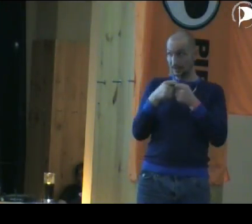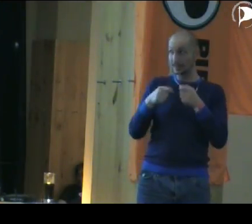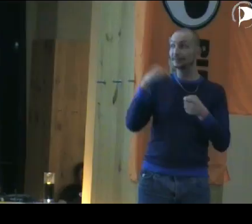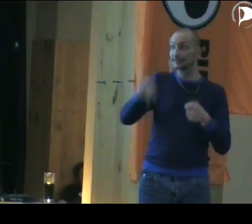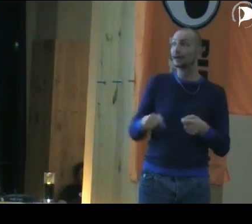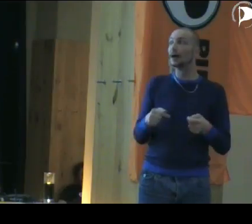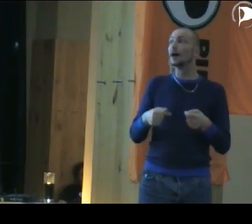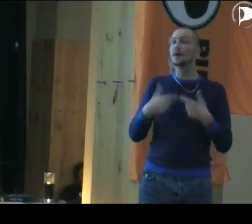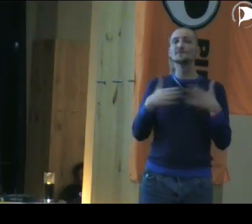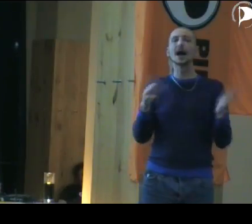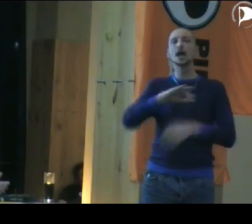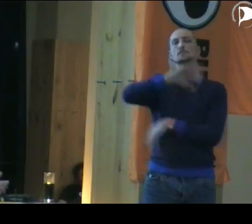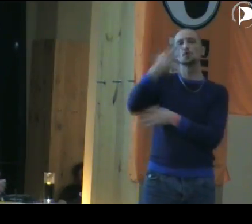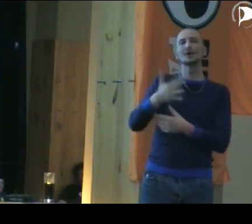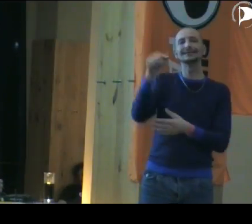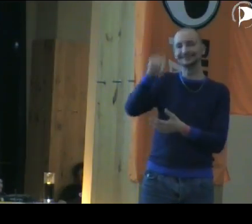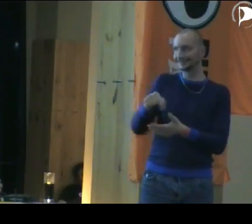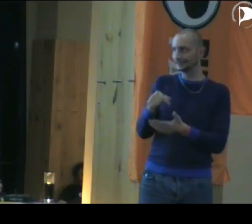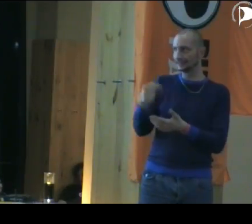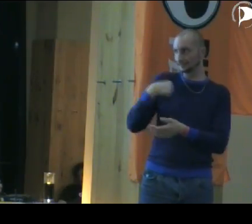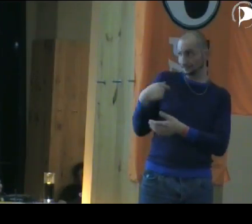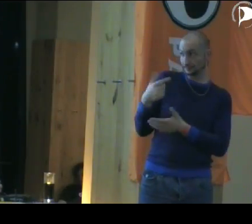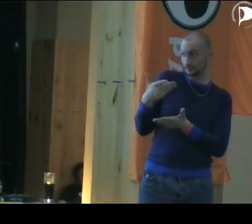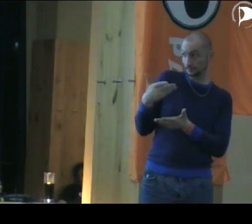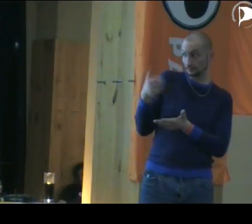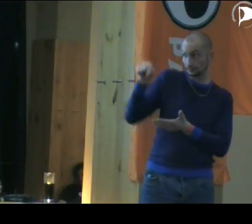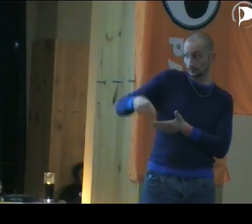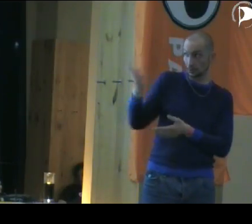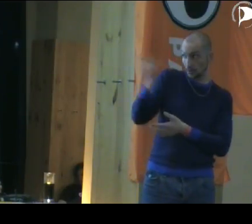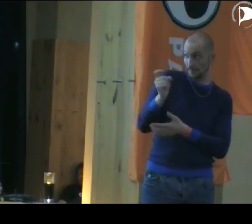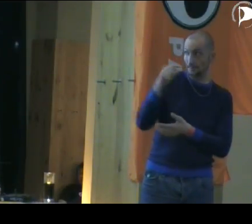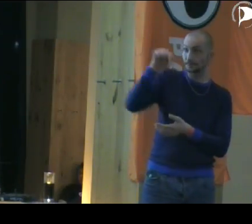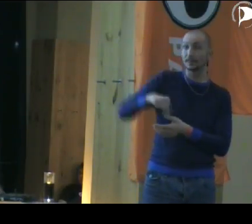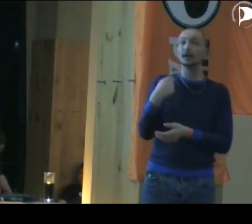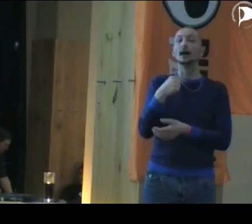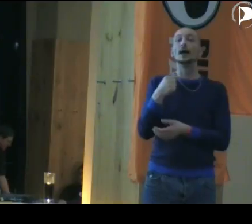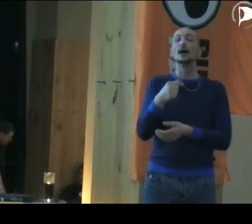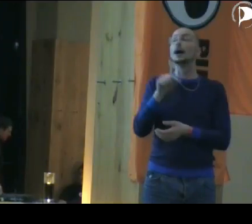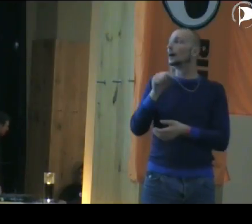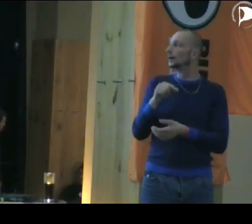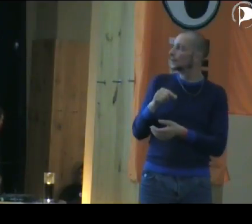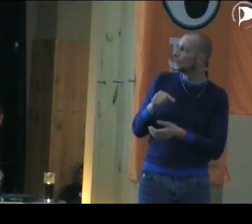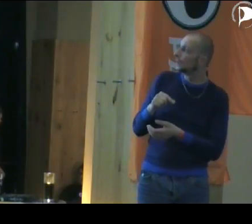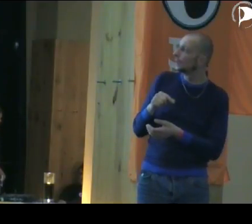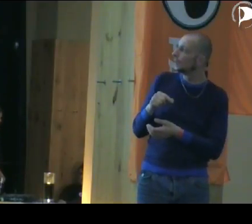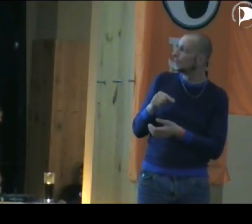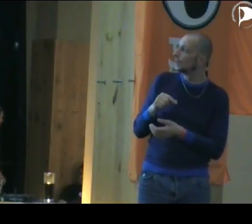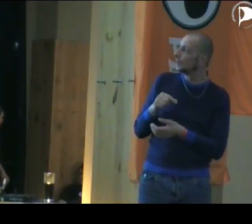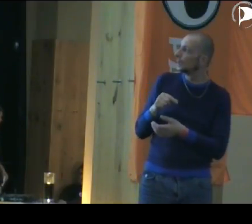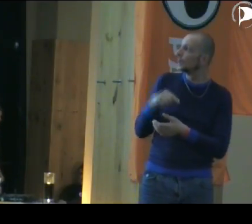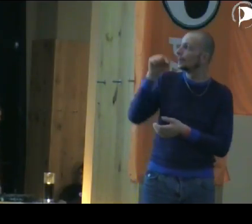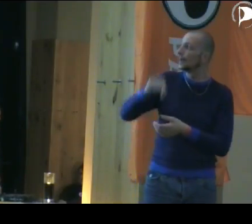haushaltslage könnte ja mein name ist hier jetzt im ersten semester master